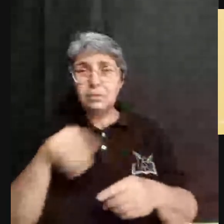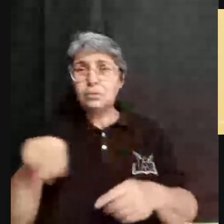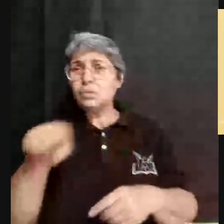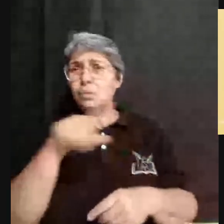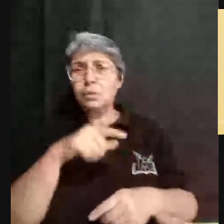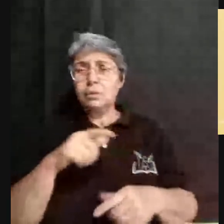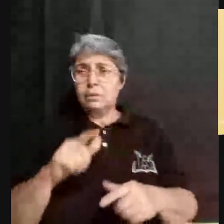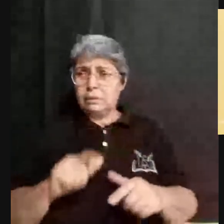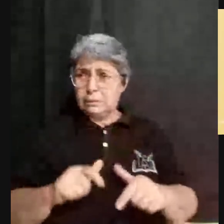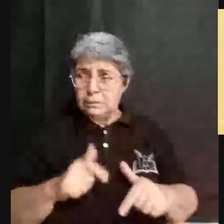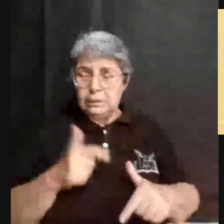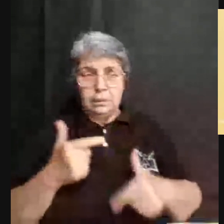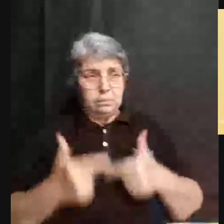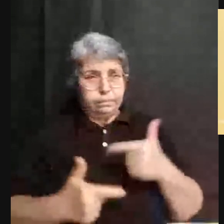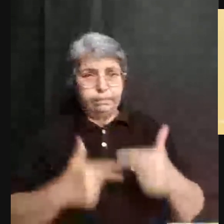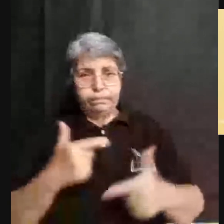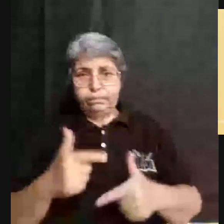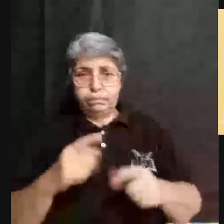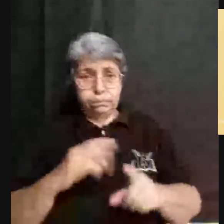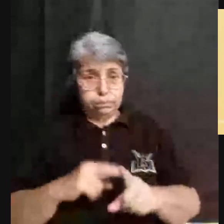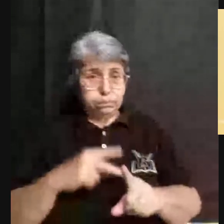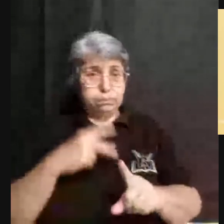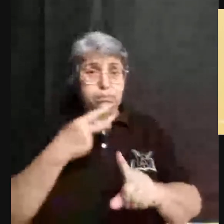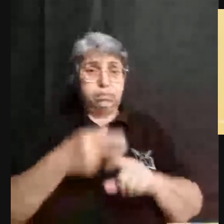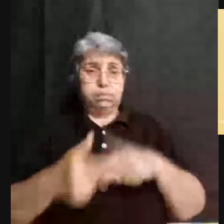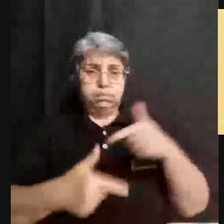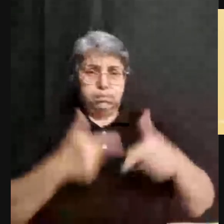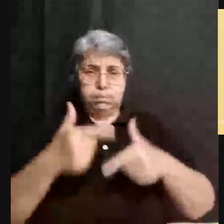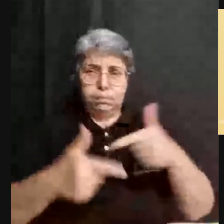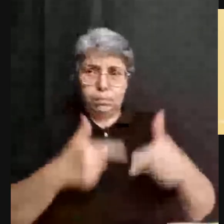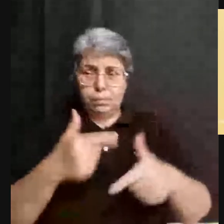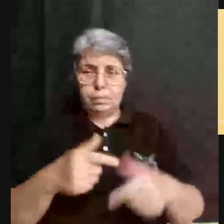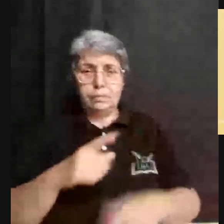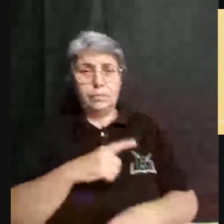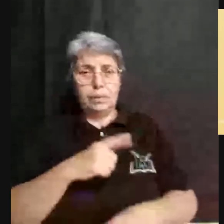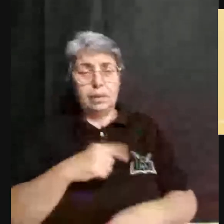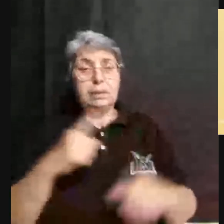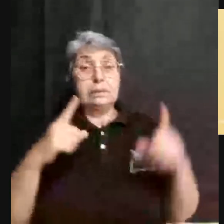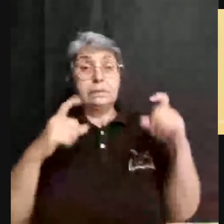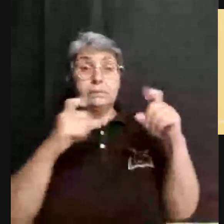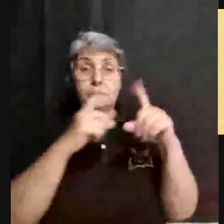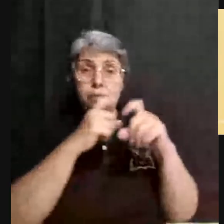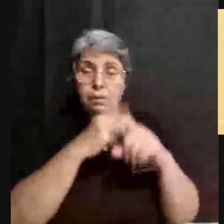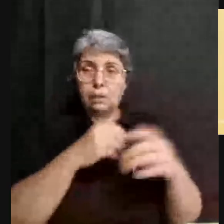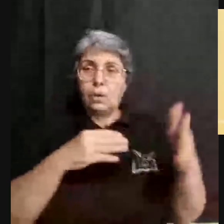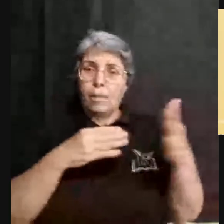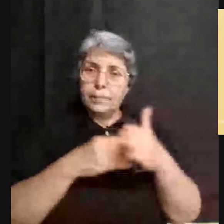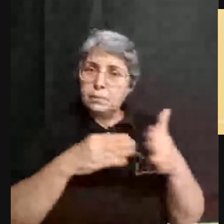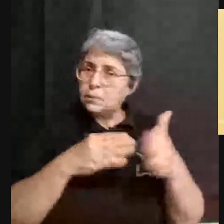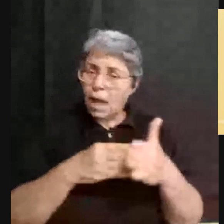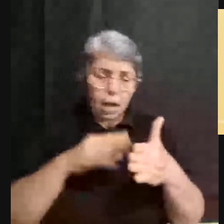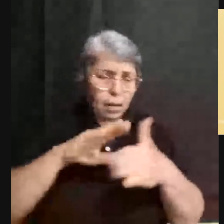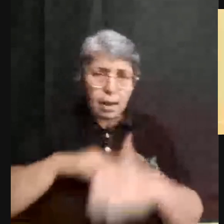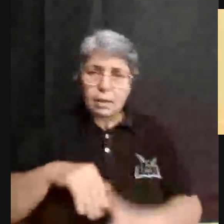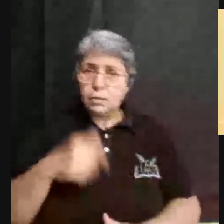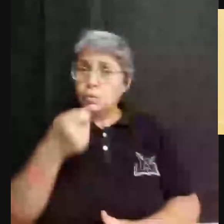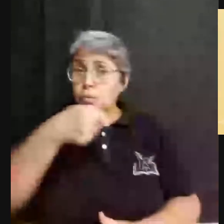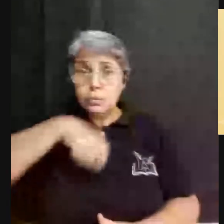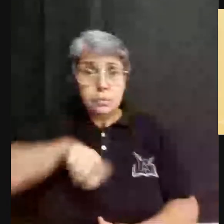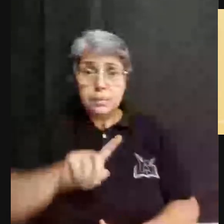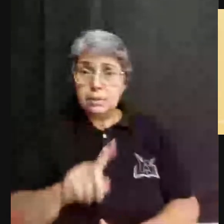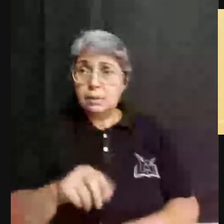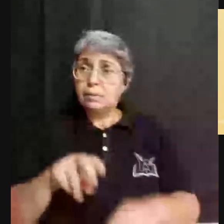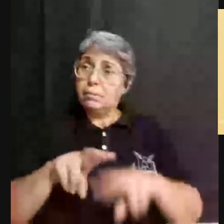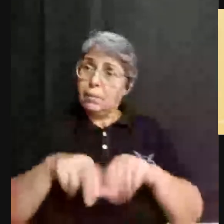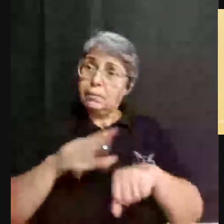laboriosa e probante, pois tem tido que defrontar dificuldades e obstáculos que não precisavam ter existido. São elementos